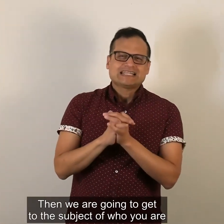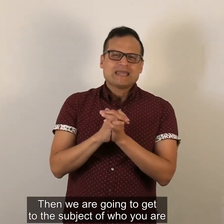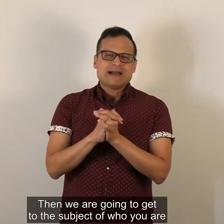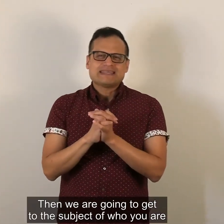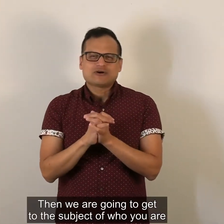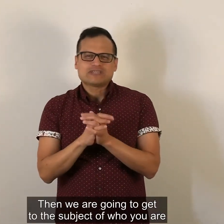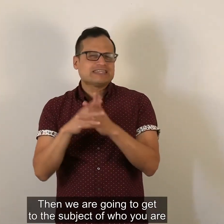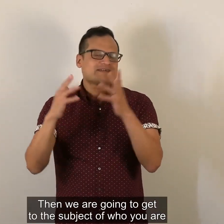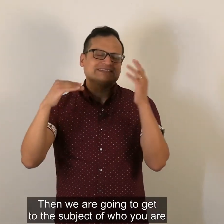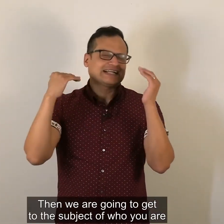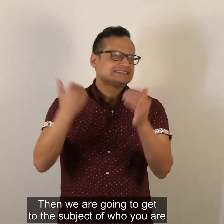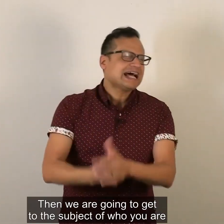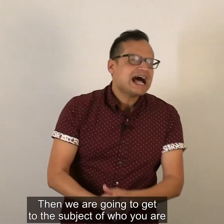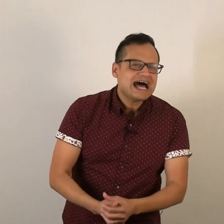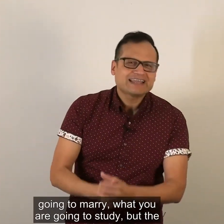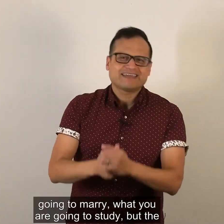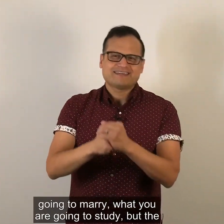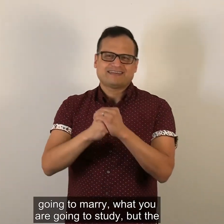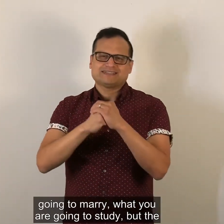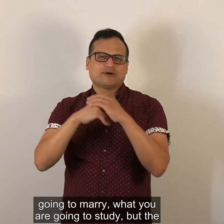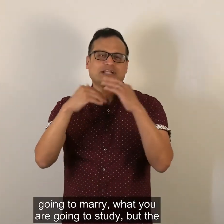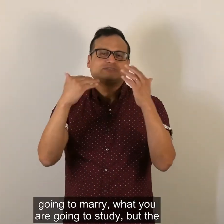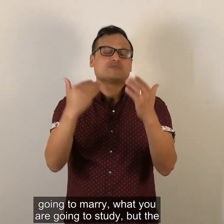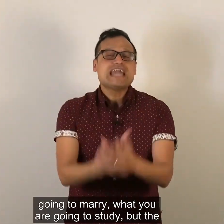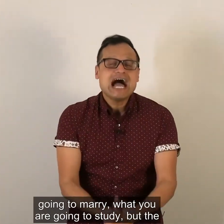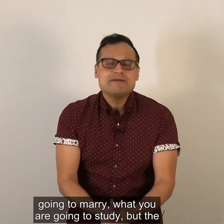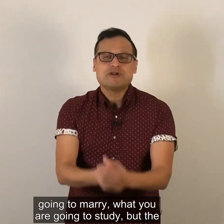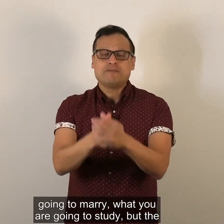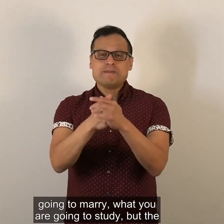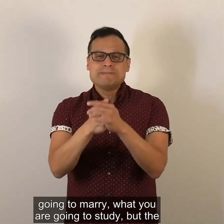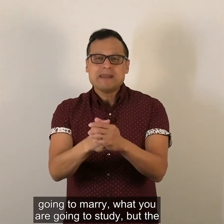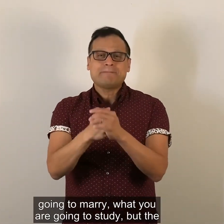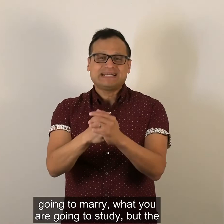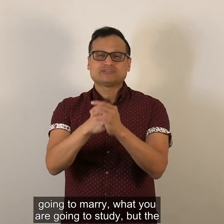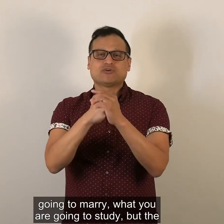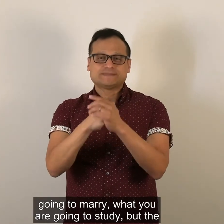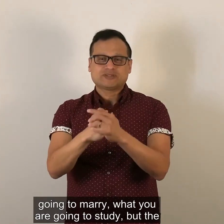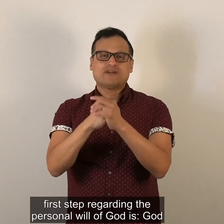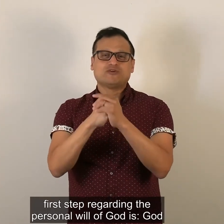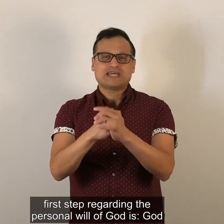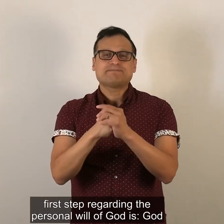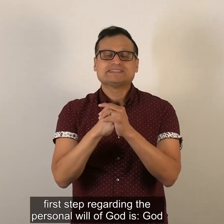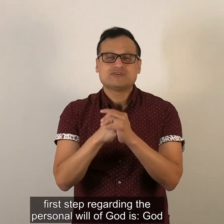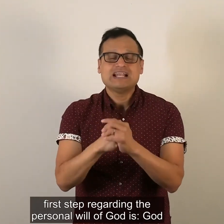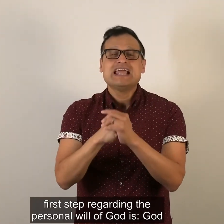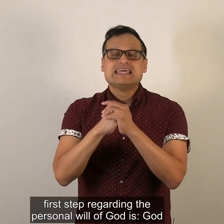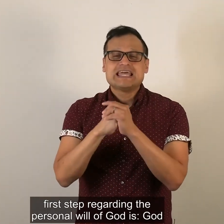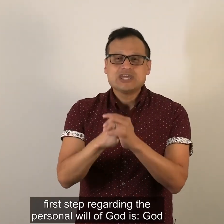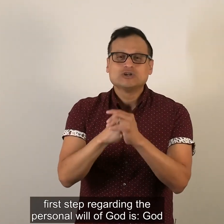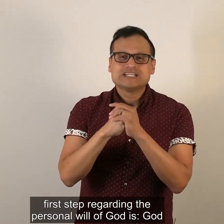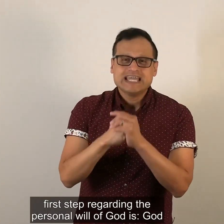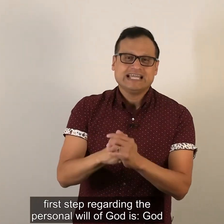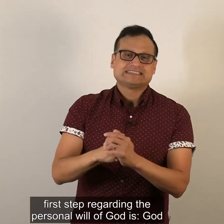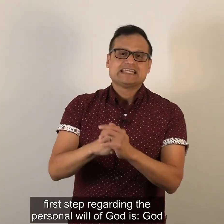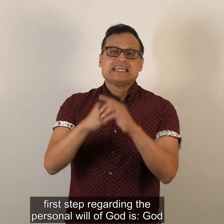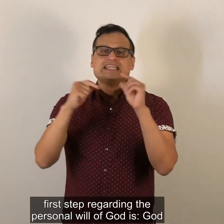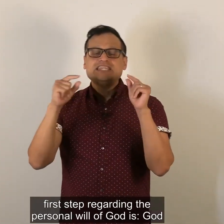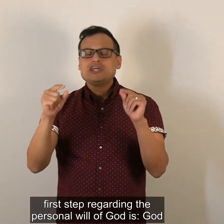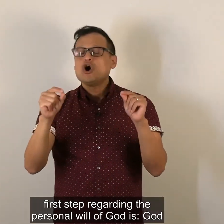tema de con quién te vas a casar, qué es mejor estudiar. Pero el primer paso con respecto a la voluntad personal de Dios es, Dios